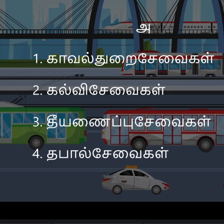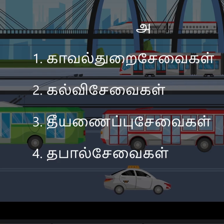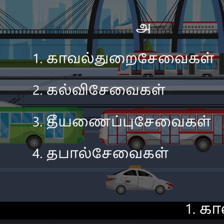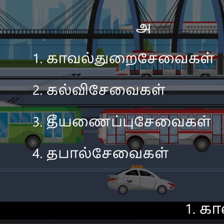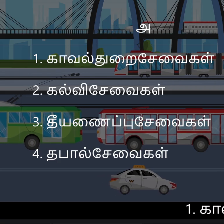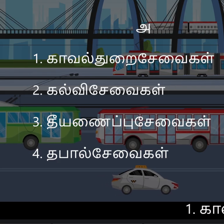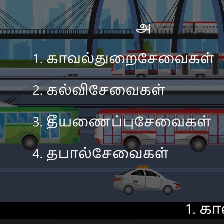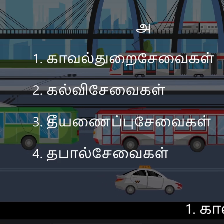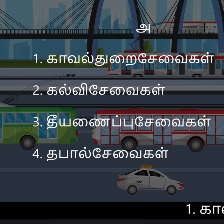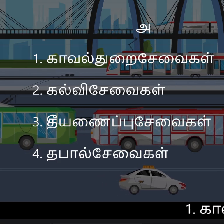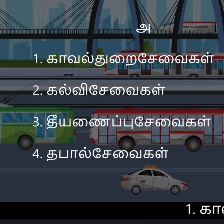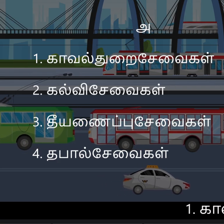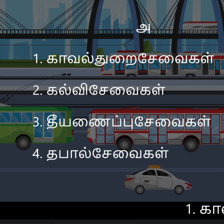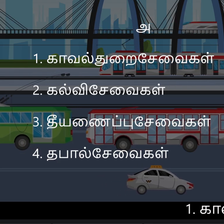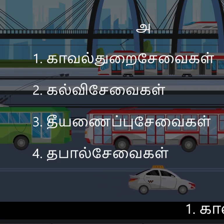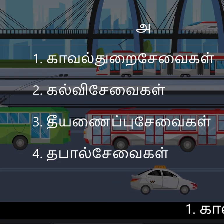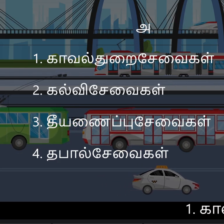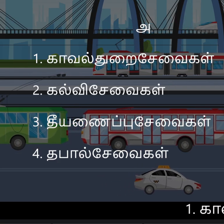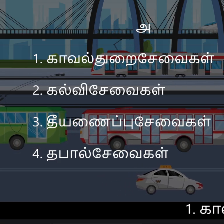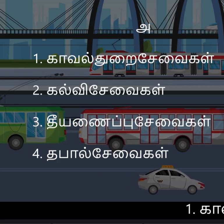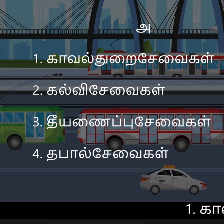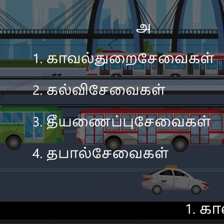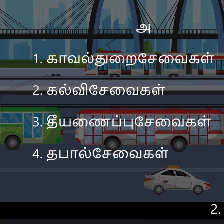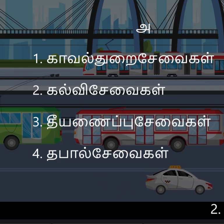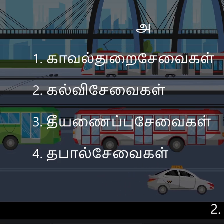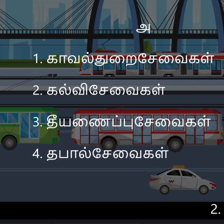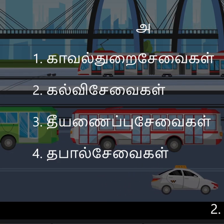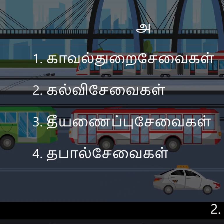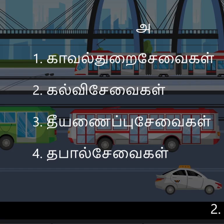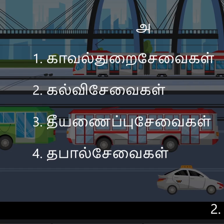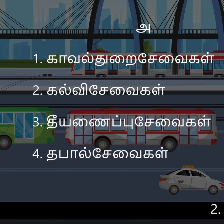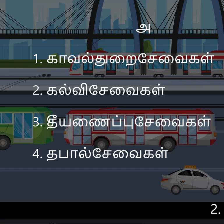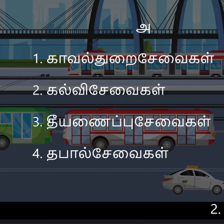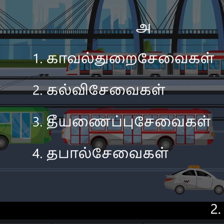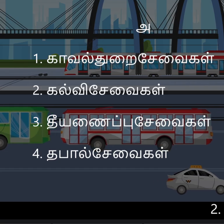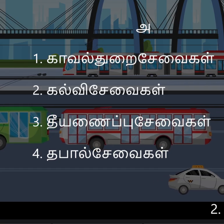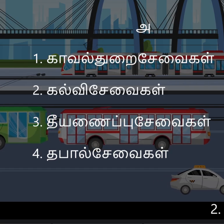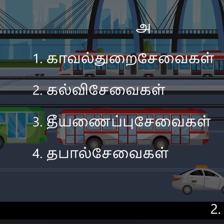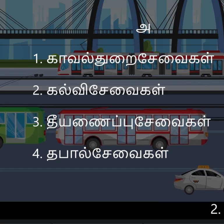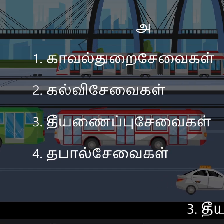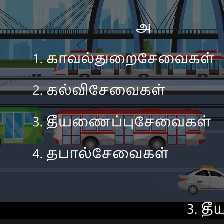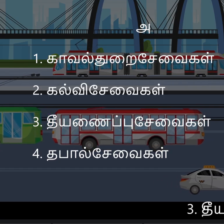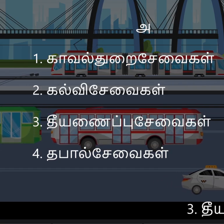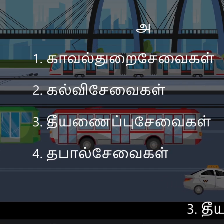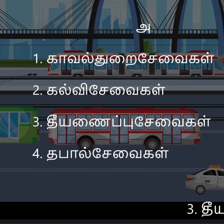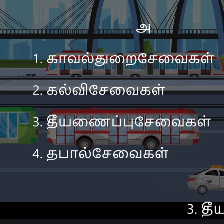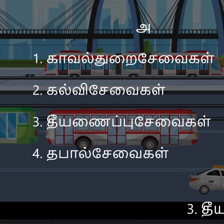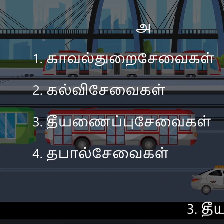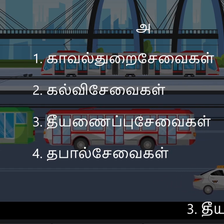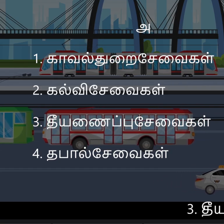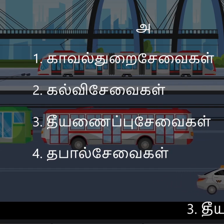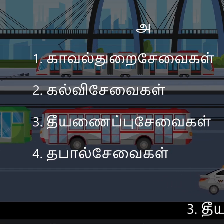பக்கம். 1. காவல்துறை சேவைகள். 2. கல்வி சேவைகள்.